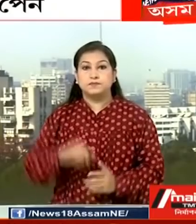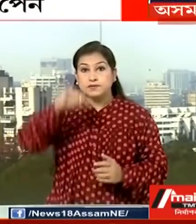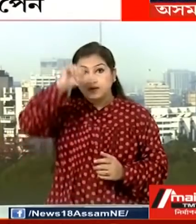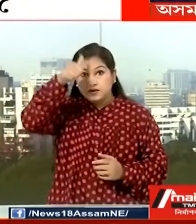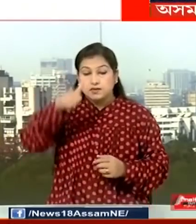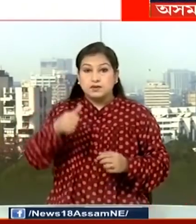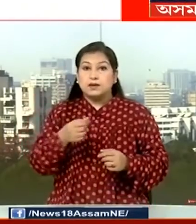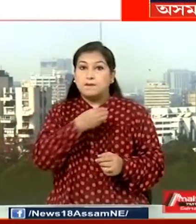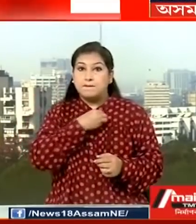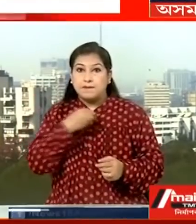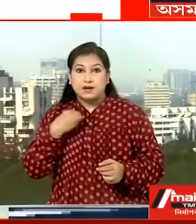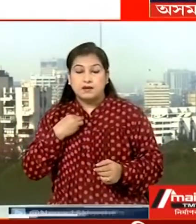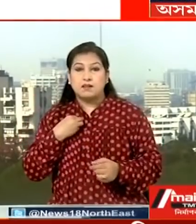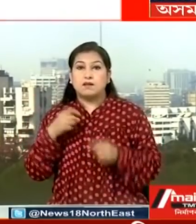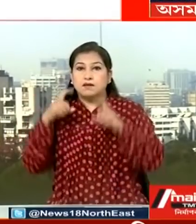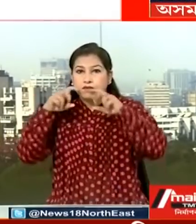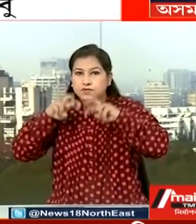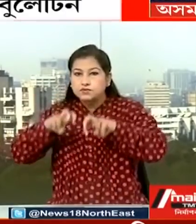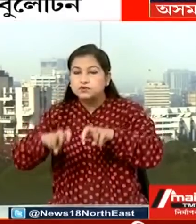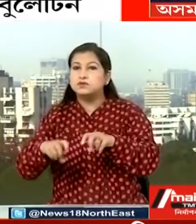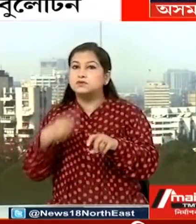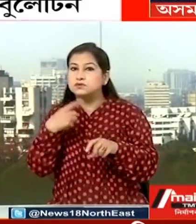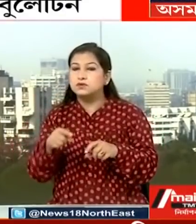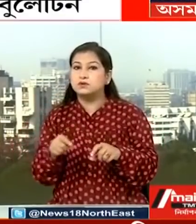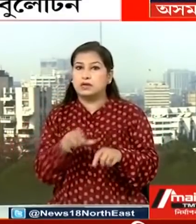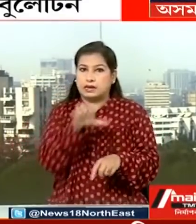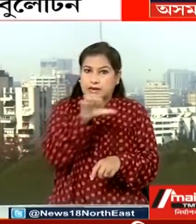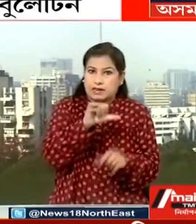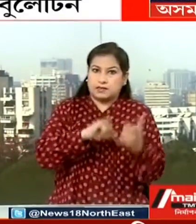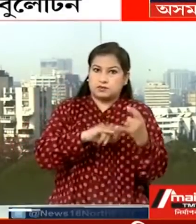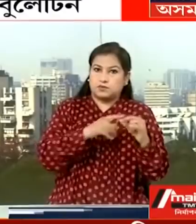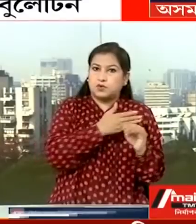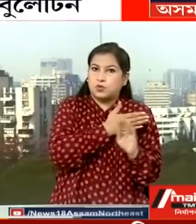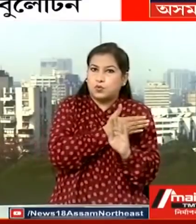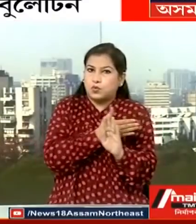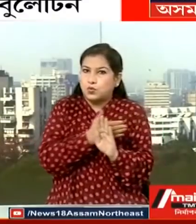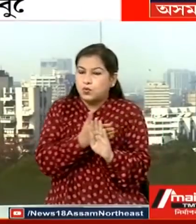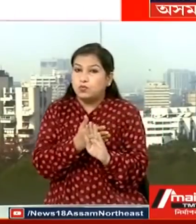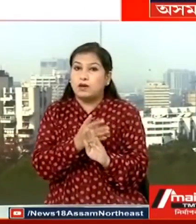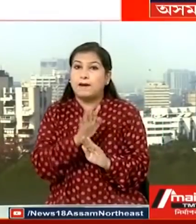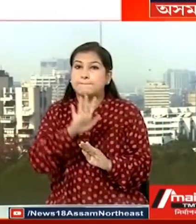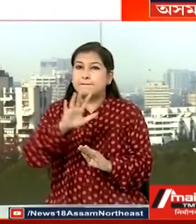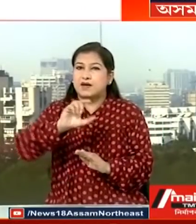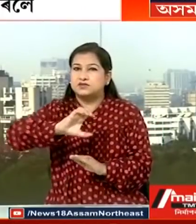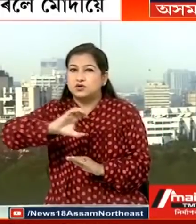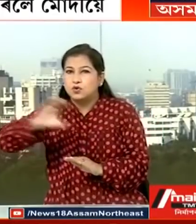भारतीय चिकित्सा अनुसंधान परिषद ने बताया कि 9 सितंबर तक कोरोना वायरस के लिए कुल